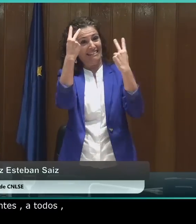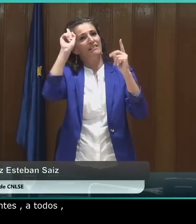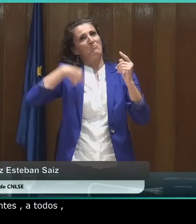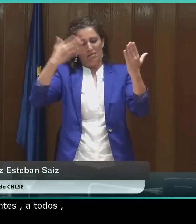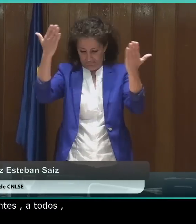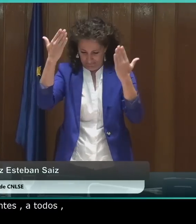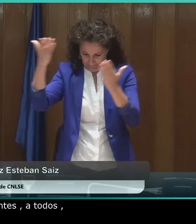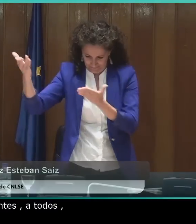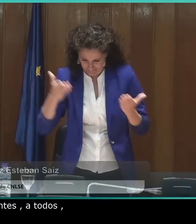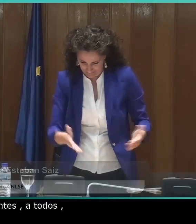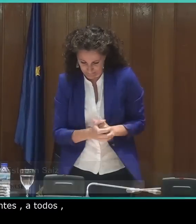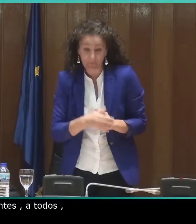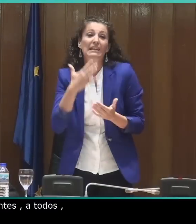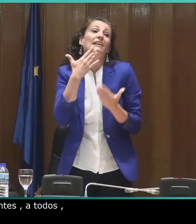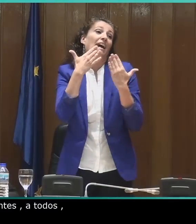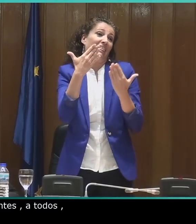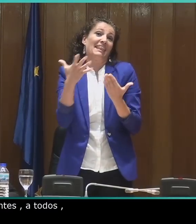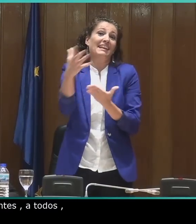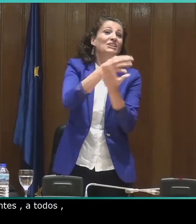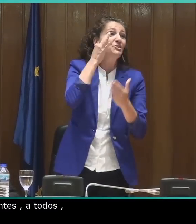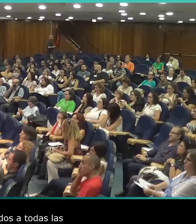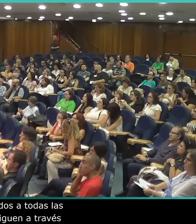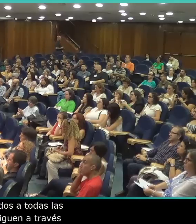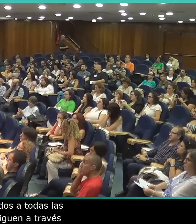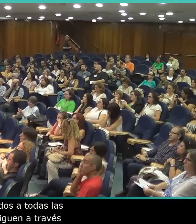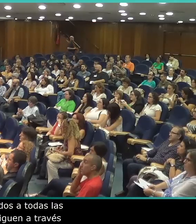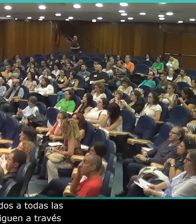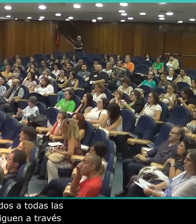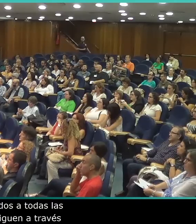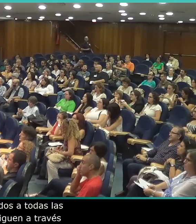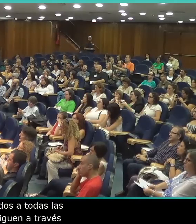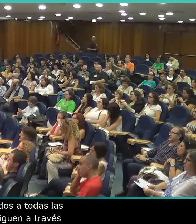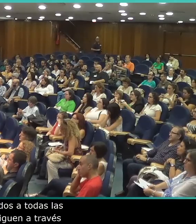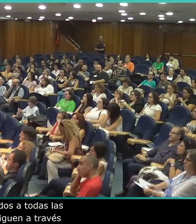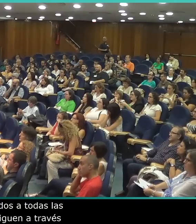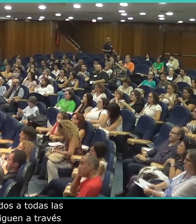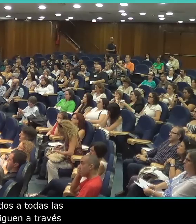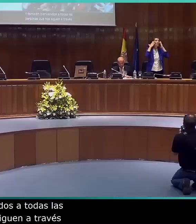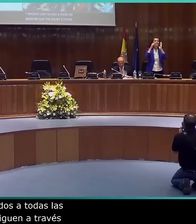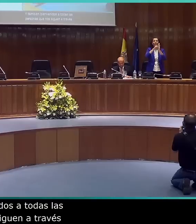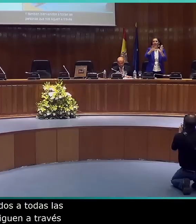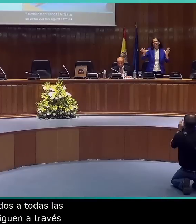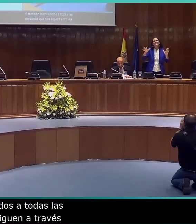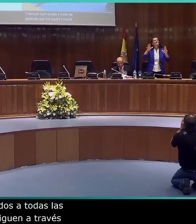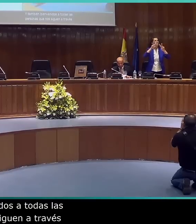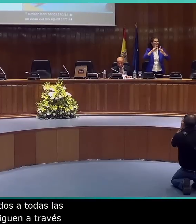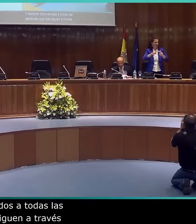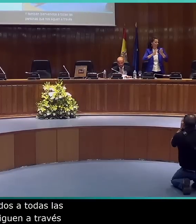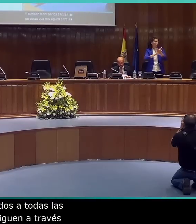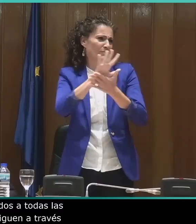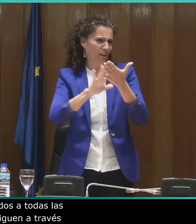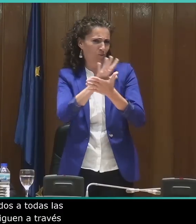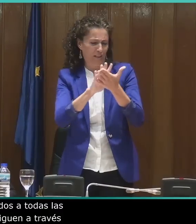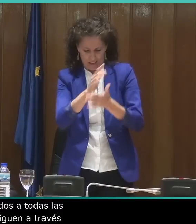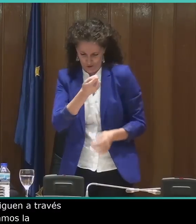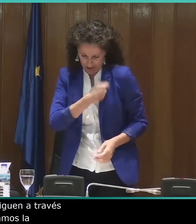nos siguen a través de streaming. Les damos la bienvenida. Agradecer a todos y a todas que estéis aquí acompañándonos en este Congreso del